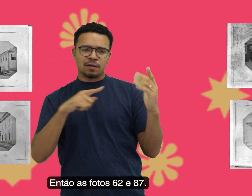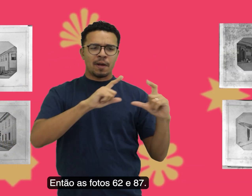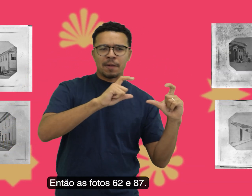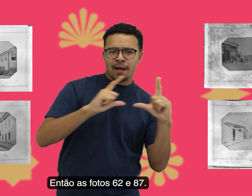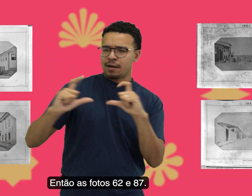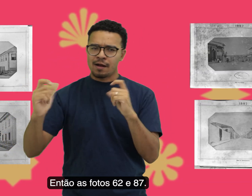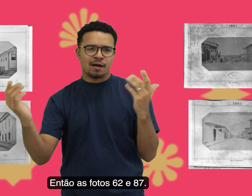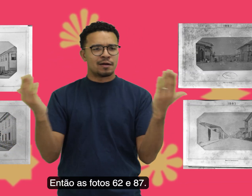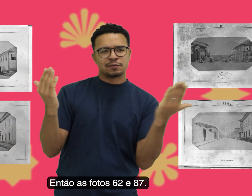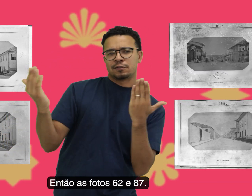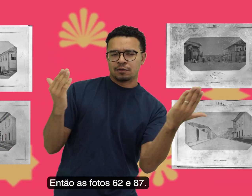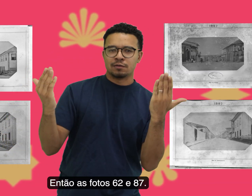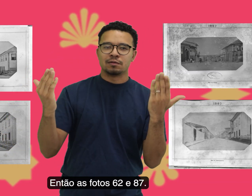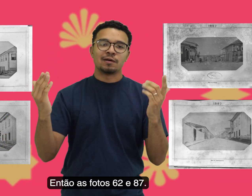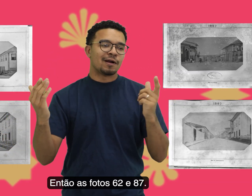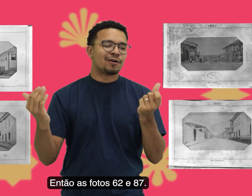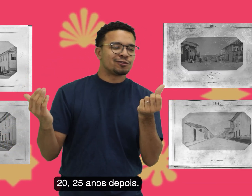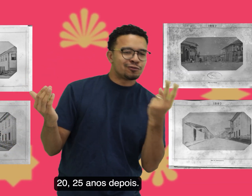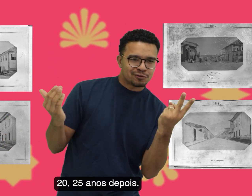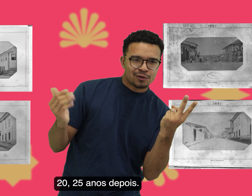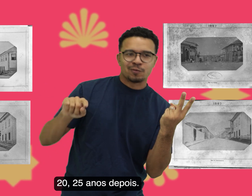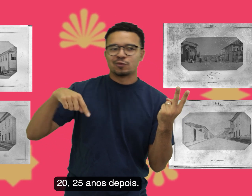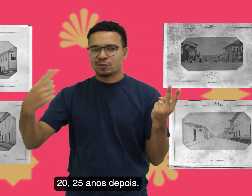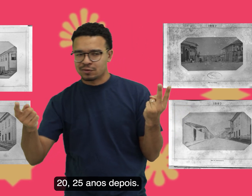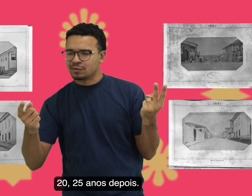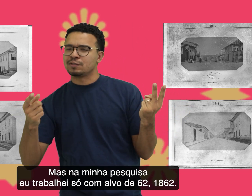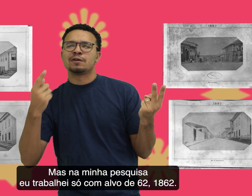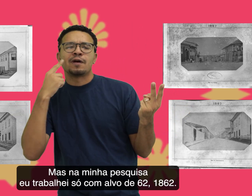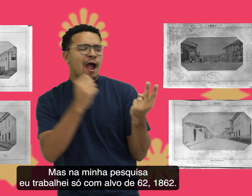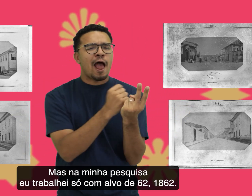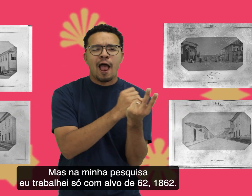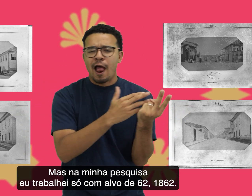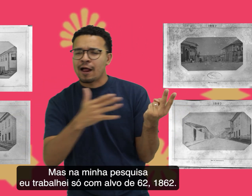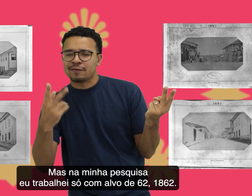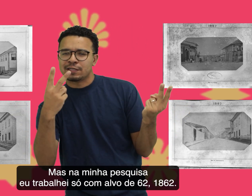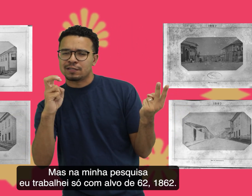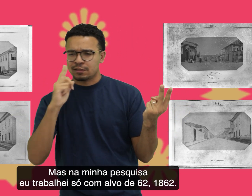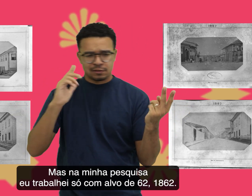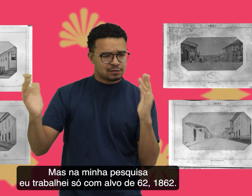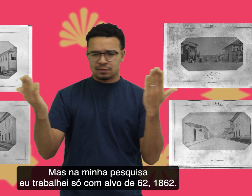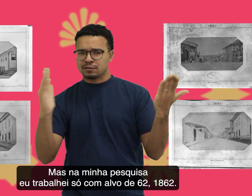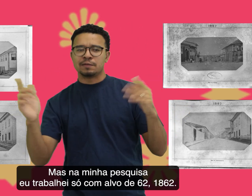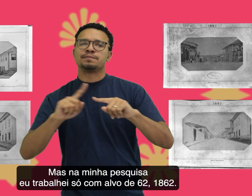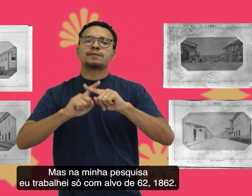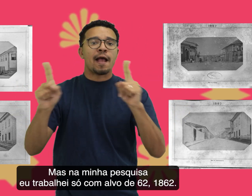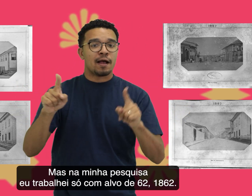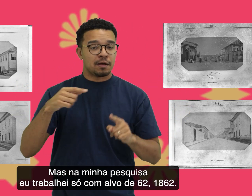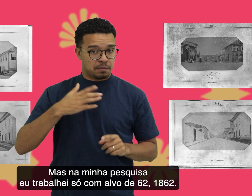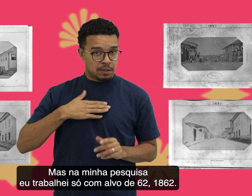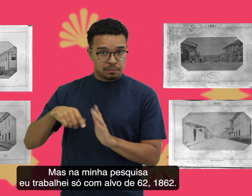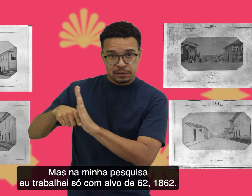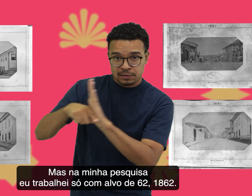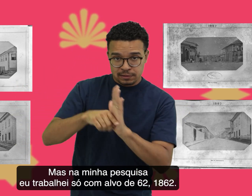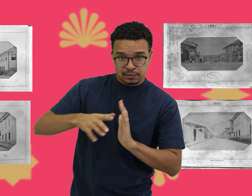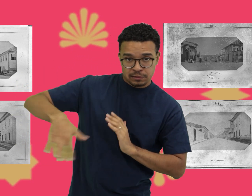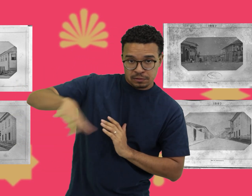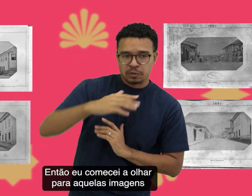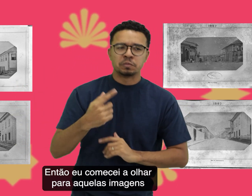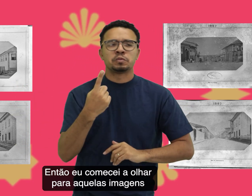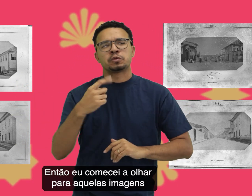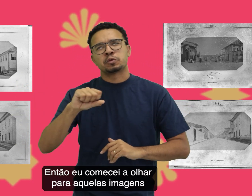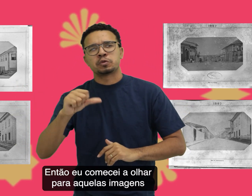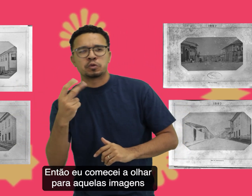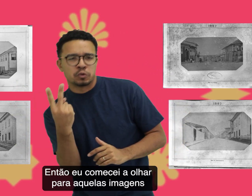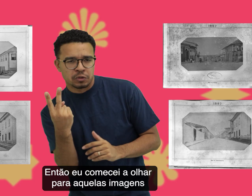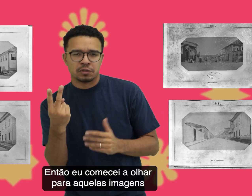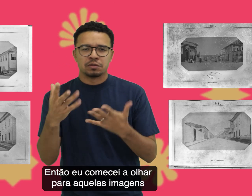comparativo, né? Então, as fotos de 62 e 87, 25 anos depois. Mas na minha pesquisa, eu trabalhei só com o álbum de 62, né?